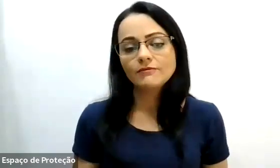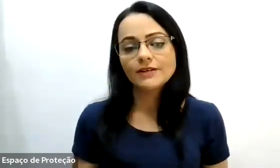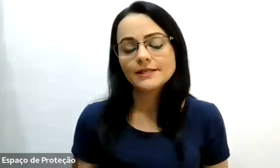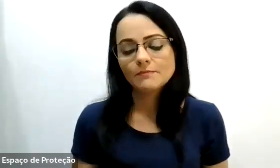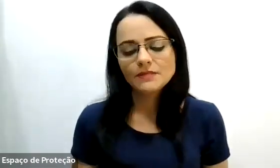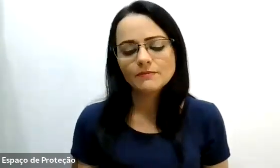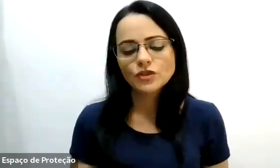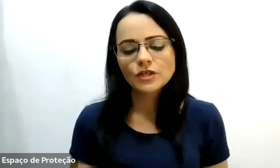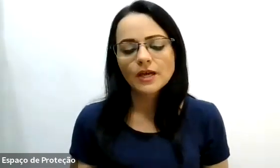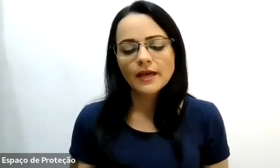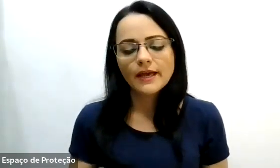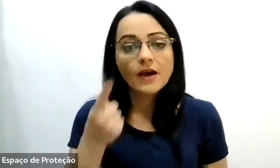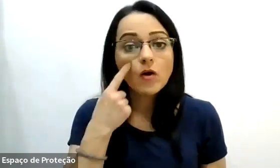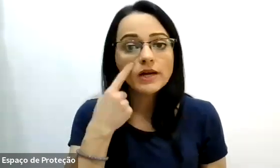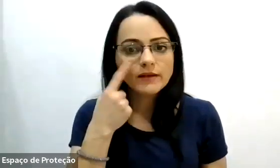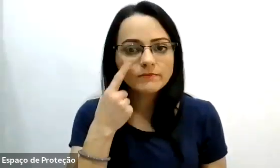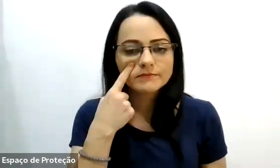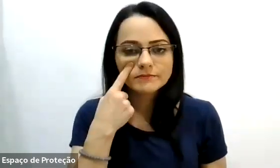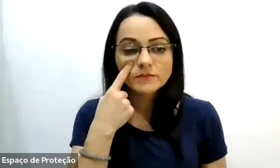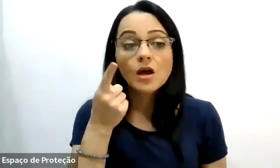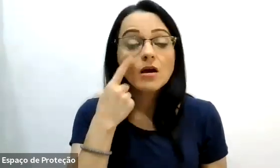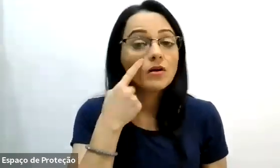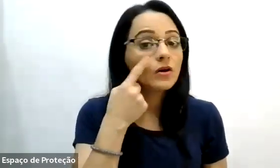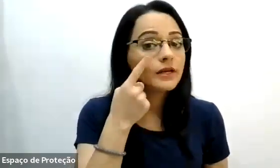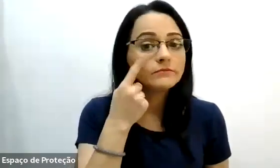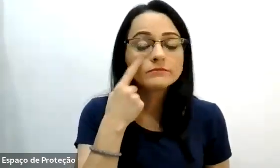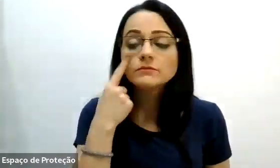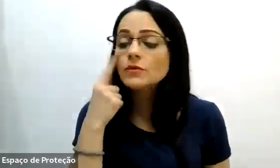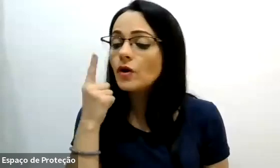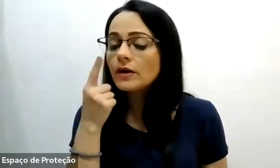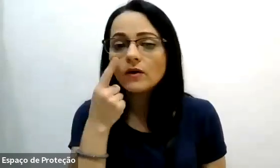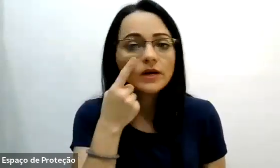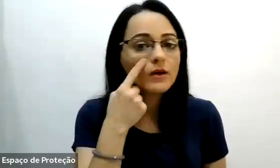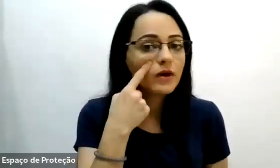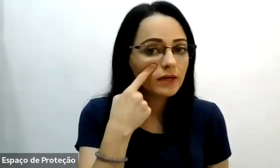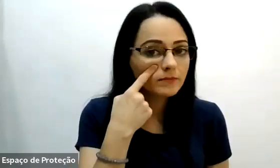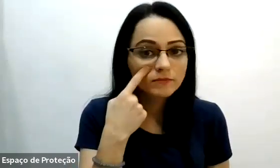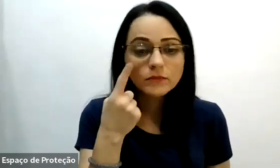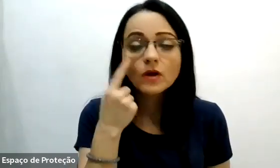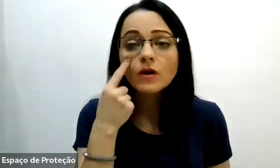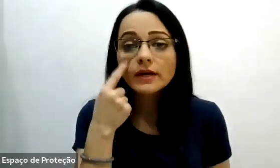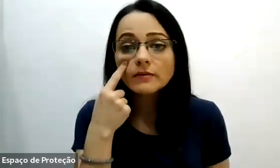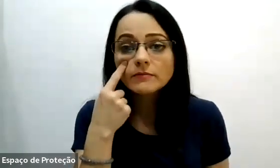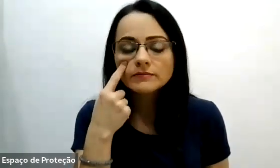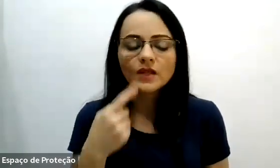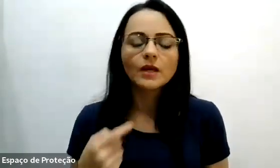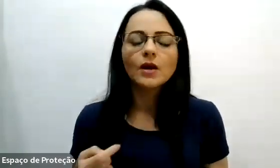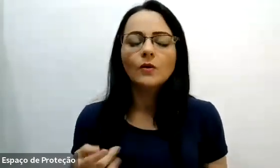fazer simplesmente olhem, olhem, olha, olha, olha, olha. Ou